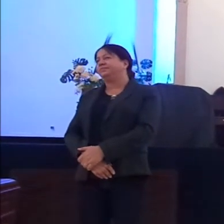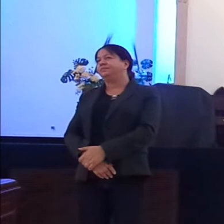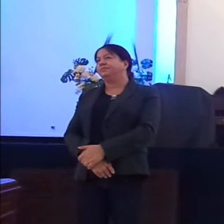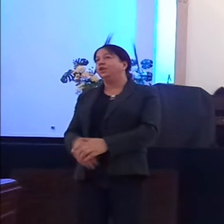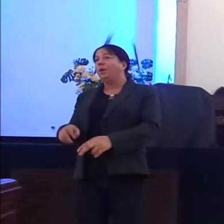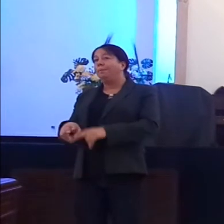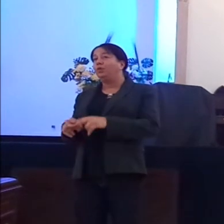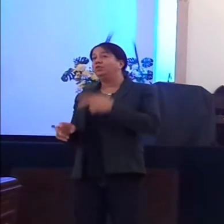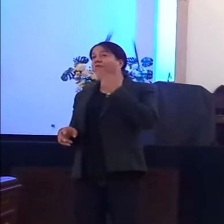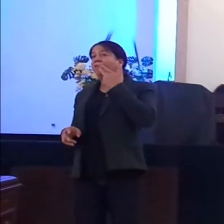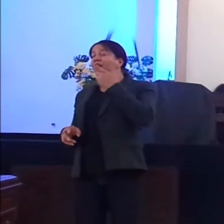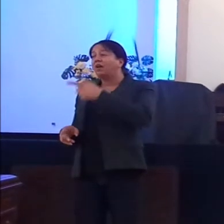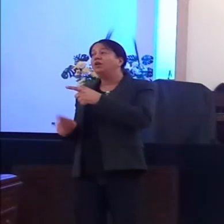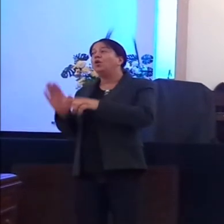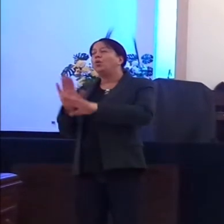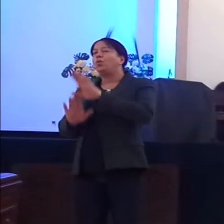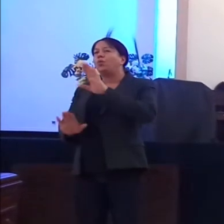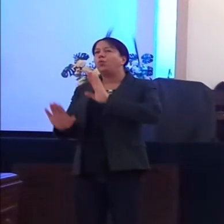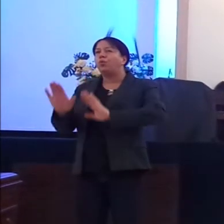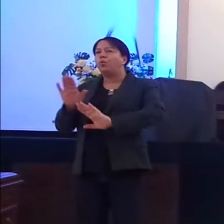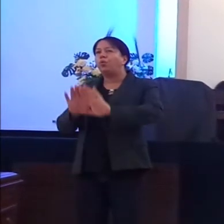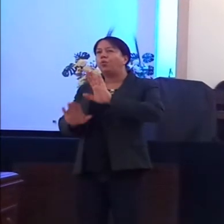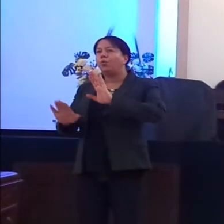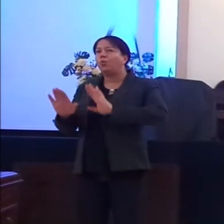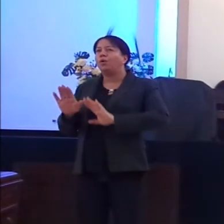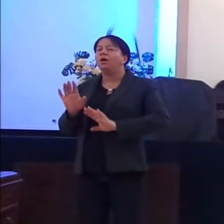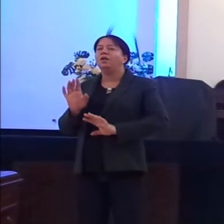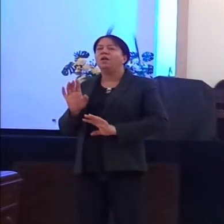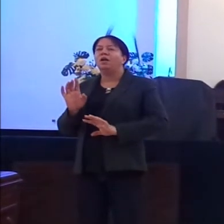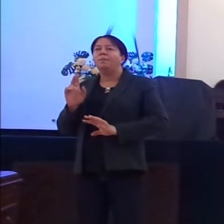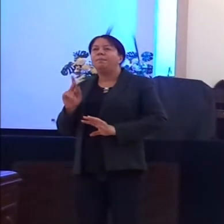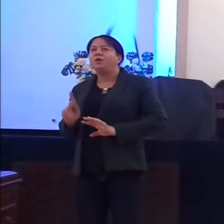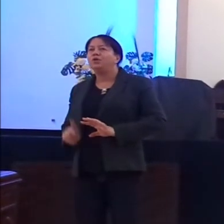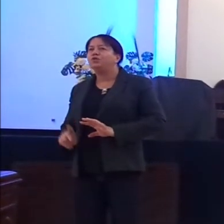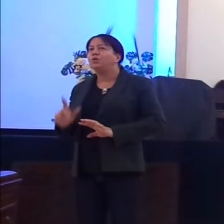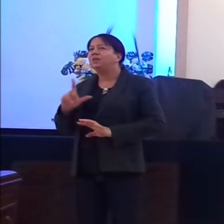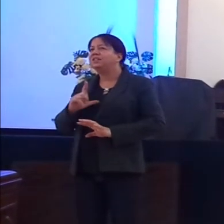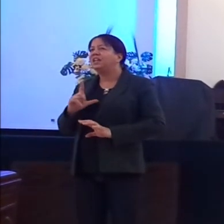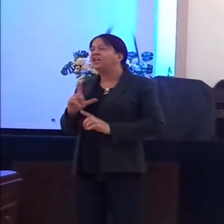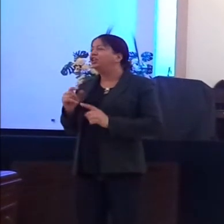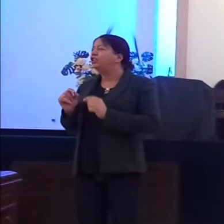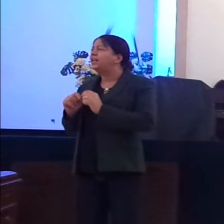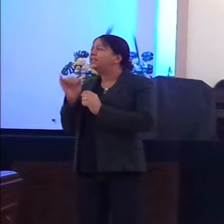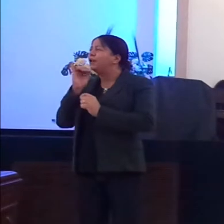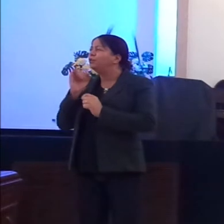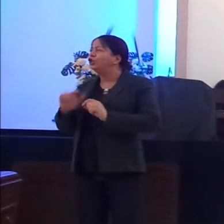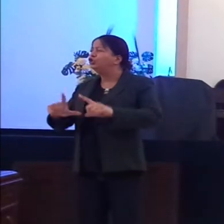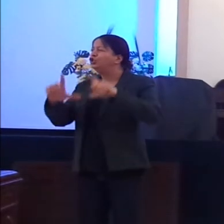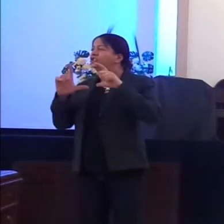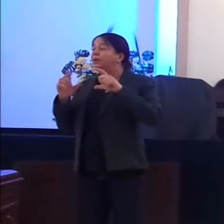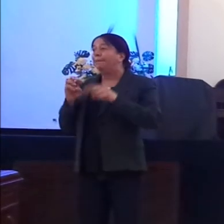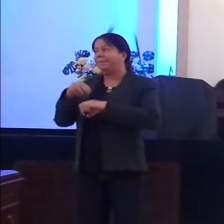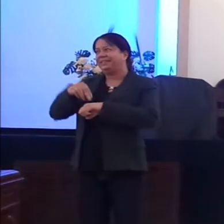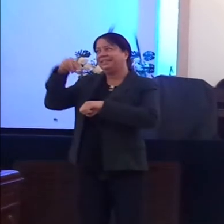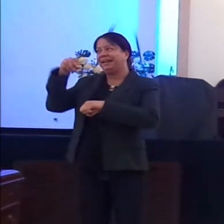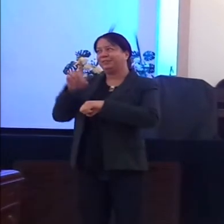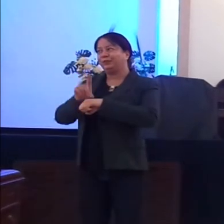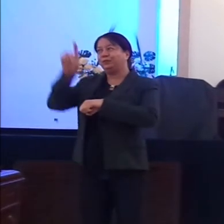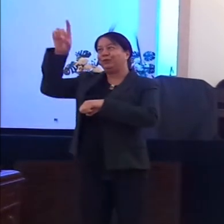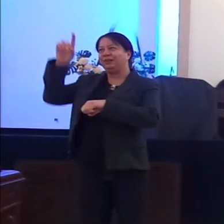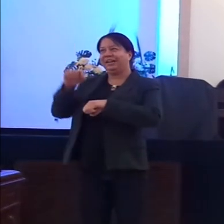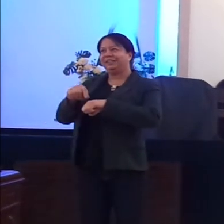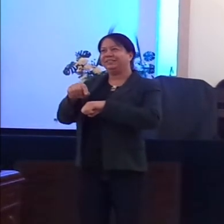Por isso que eu falo para vocês: tomem muito cuidado com pessoas que têm muito título. Gente que tem mestrado, doutorado, essas